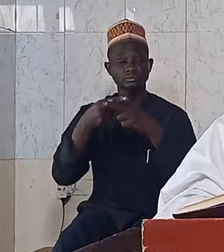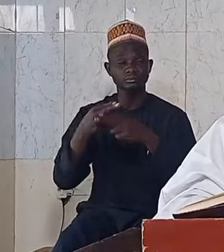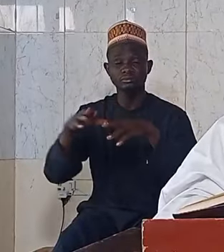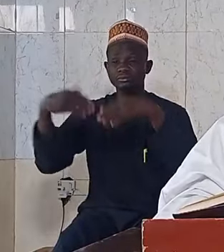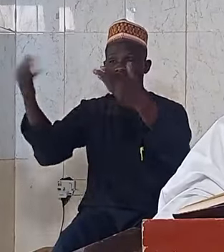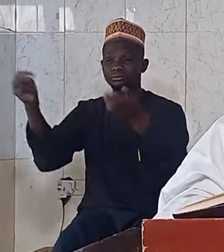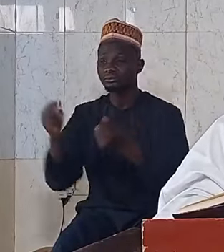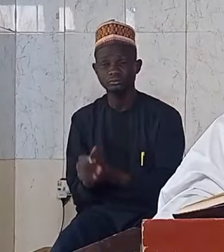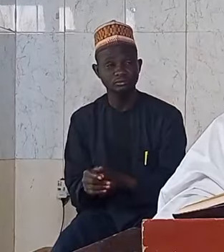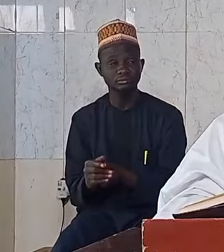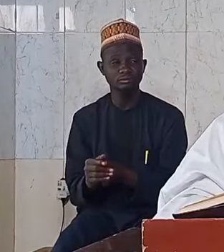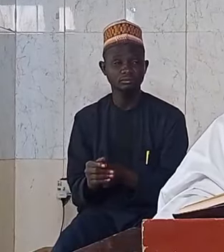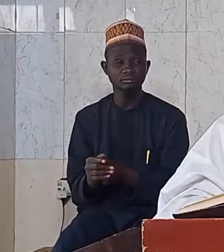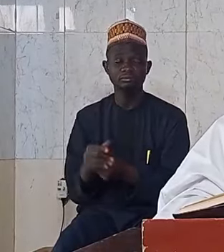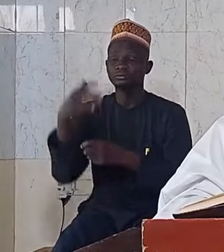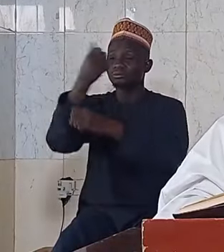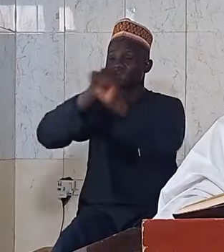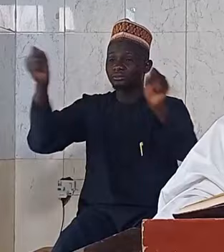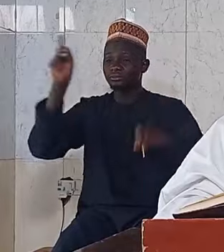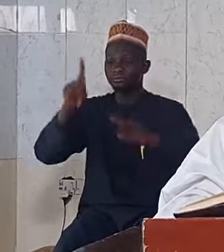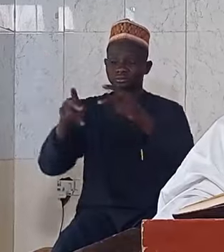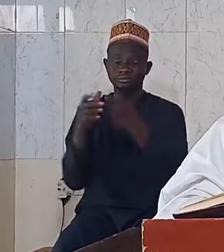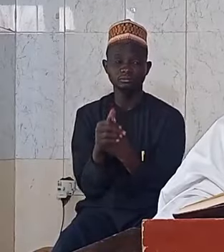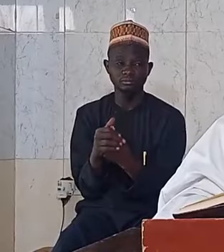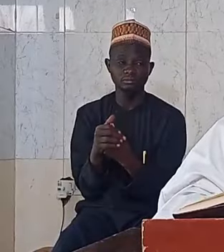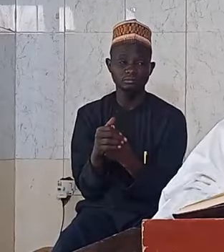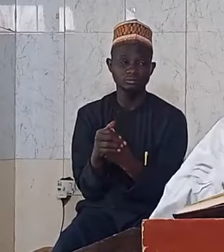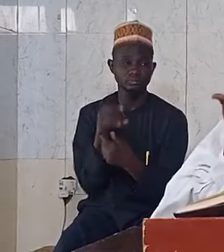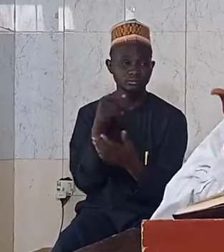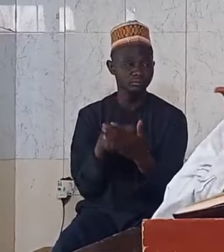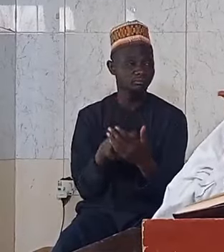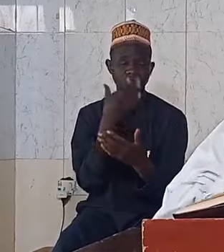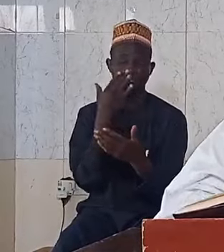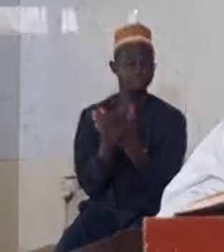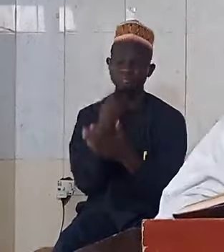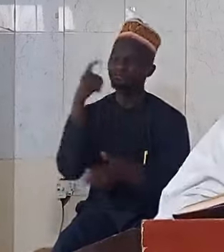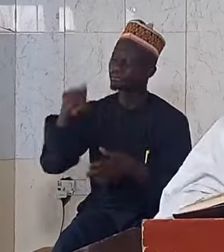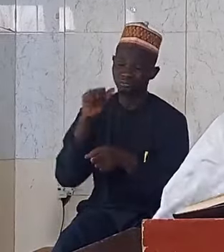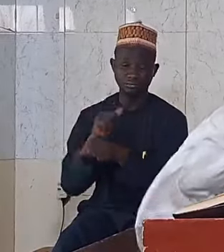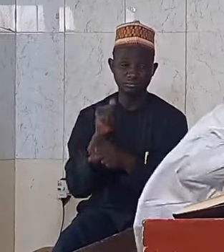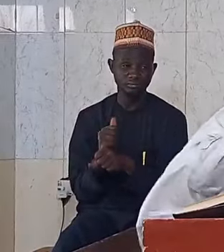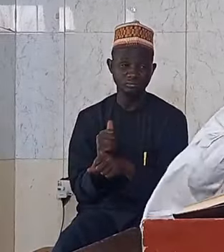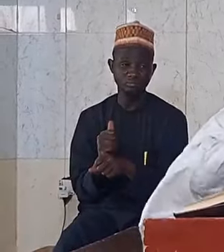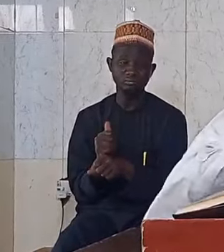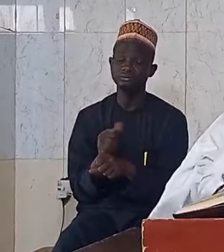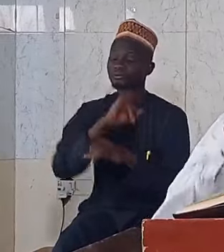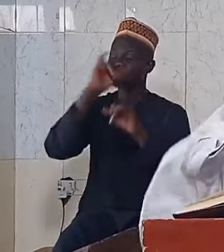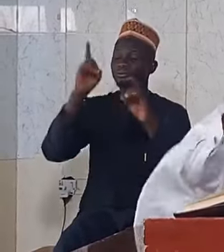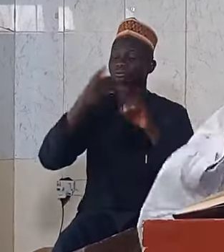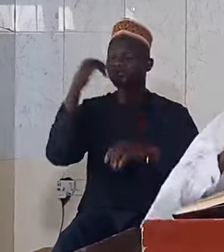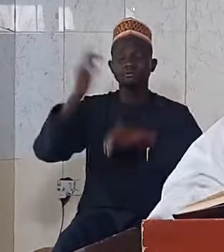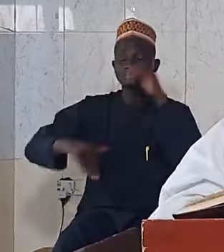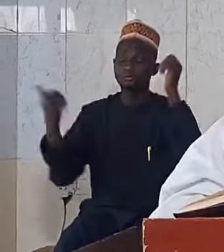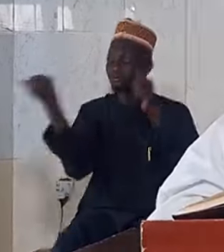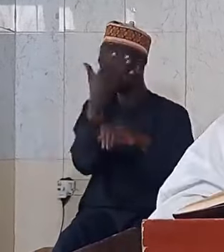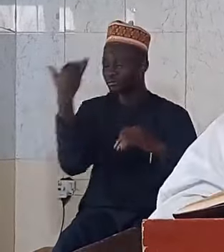fito a kwato al'umma wannan sharaf ne ba karami ba babu jihadin da ya kai wannan a